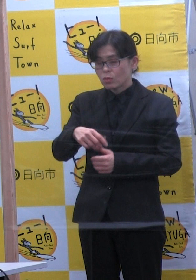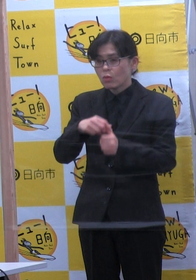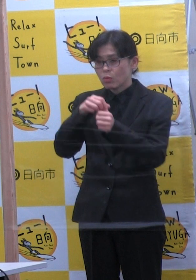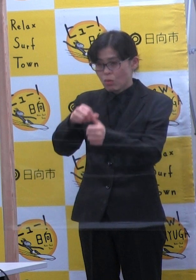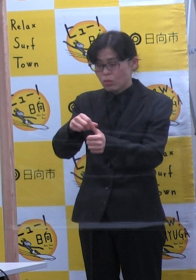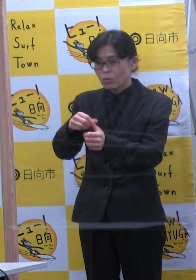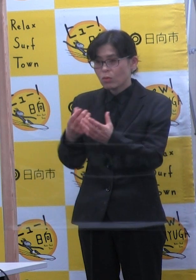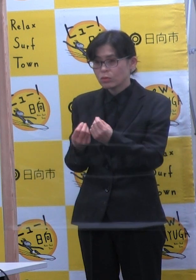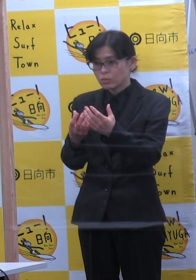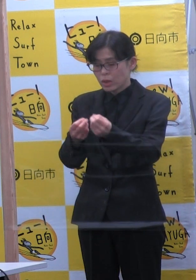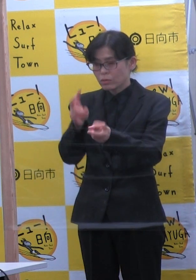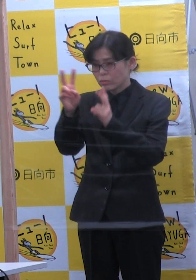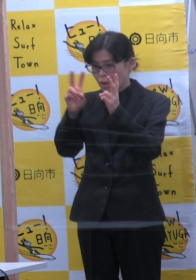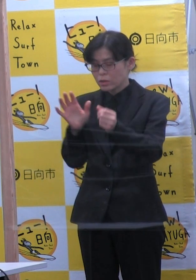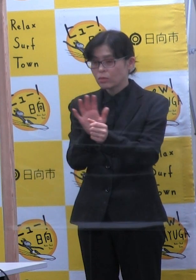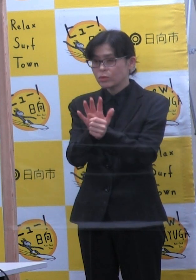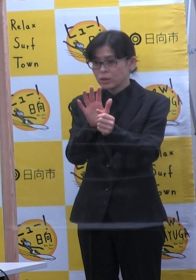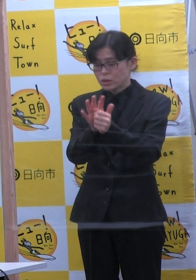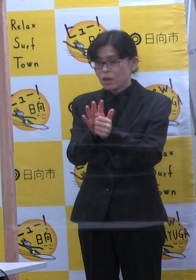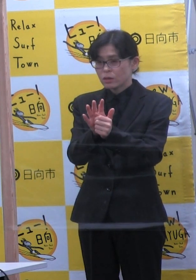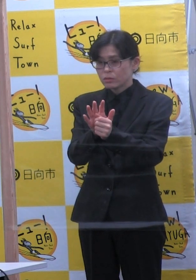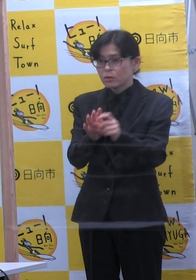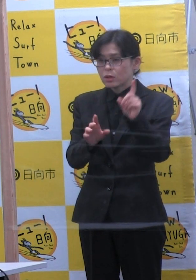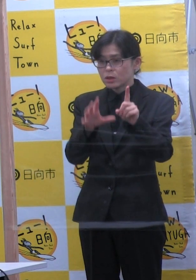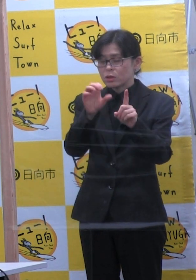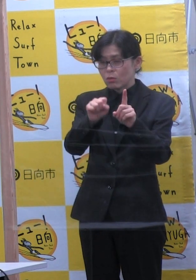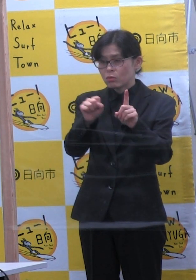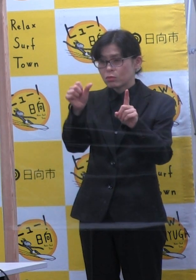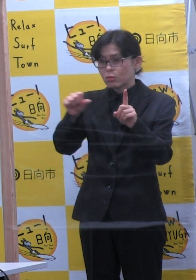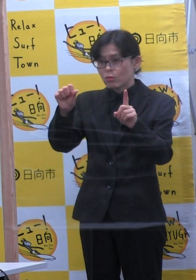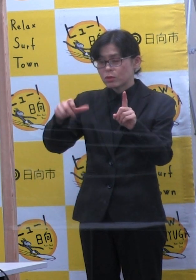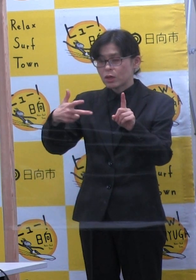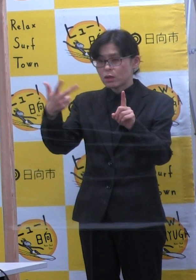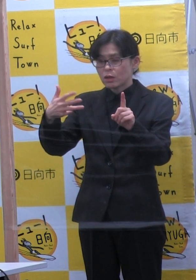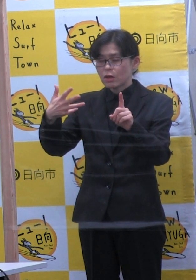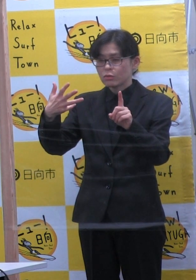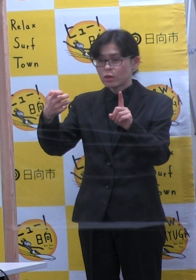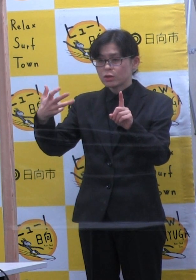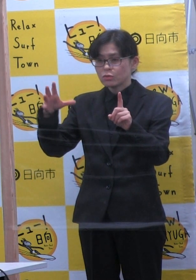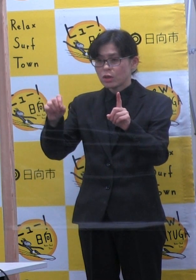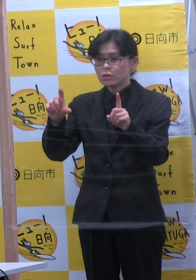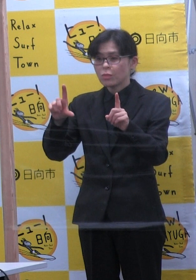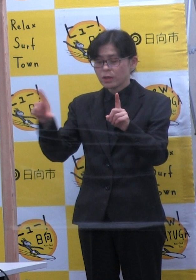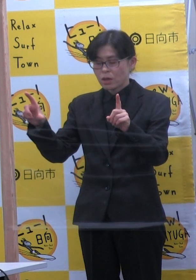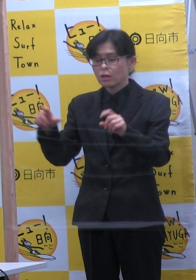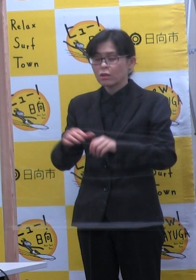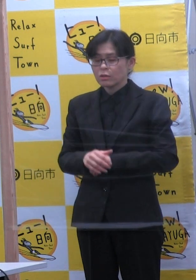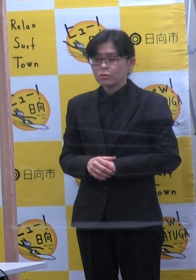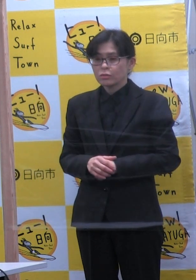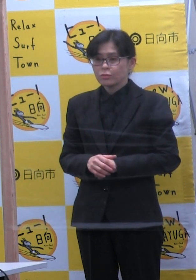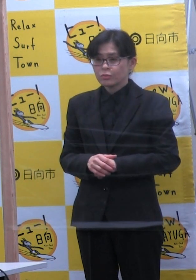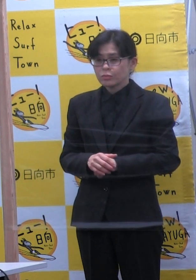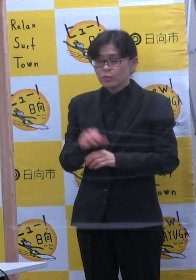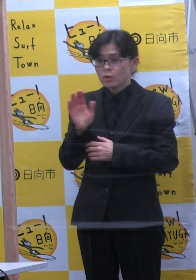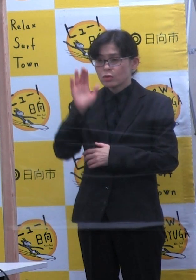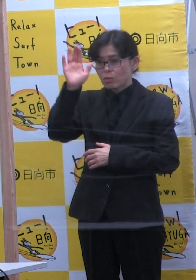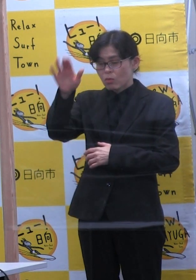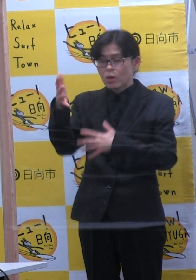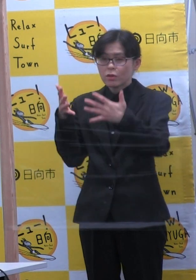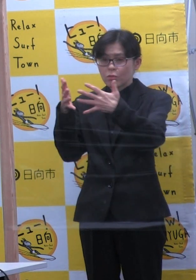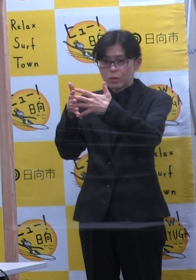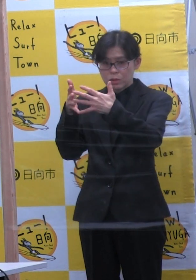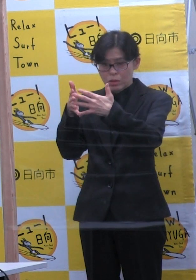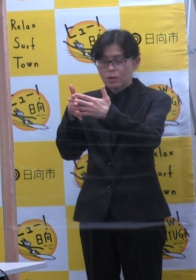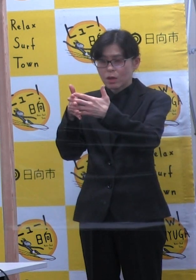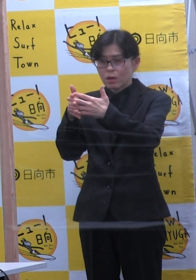と事業者支援として1億5788万円、将来を見据えた